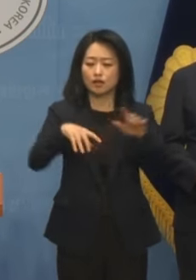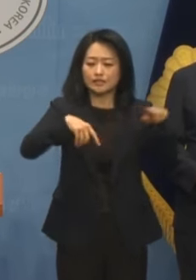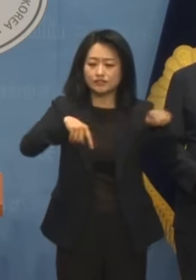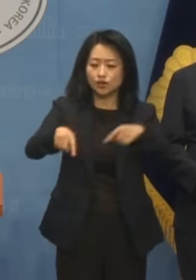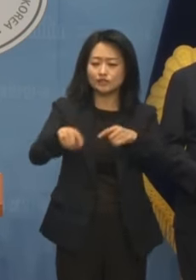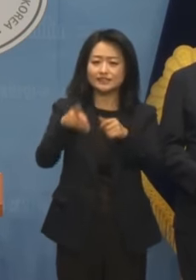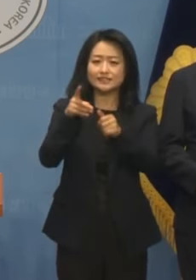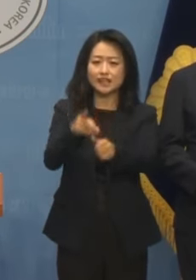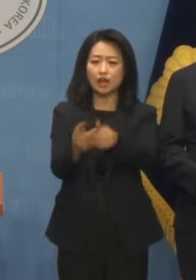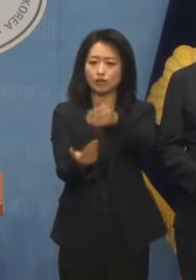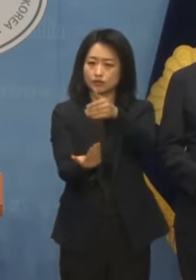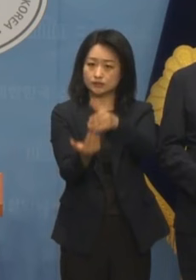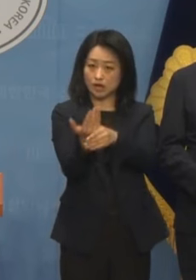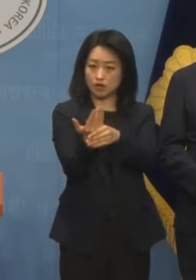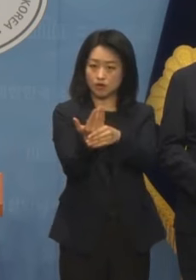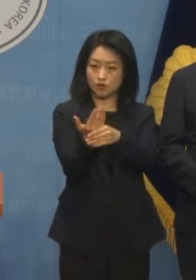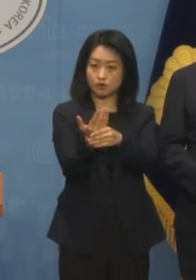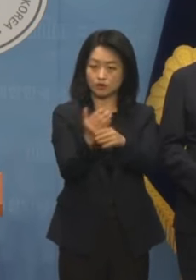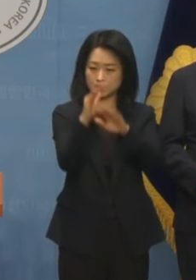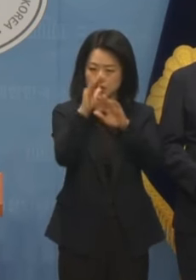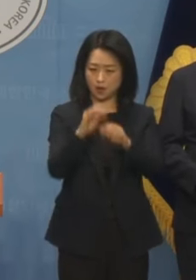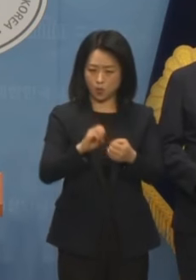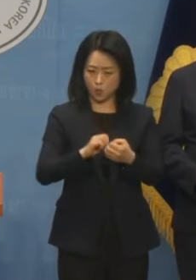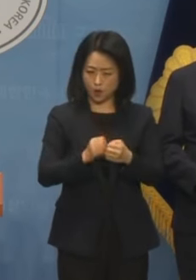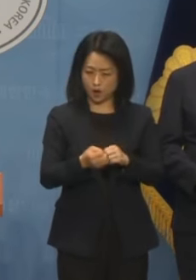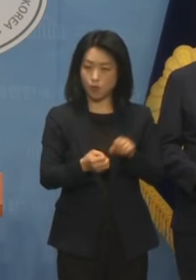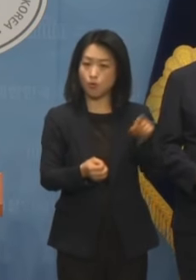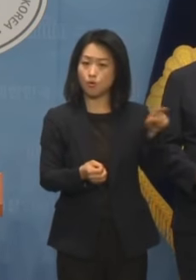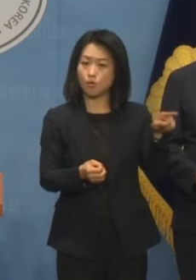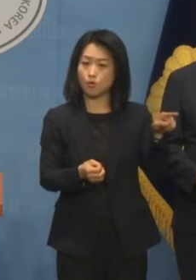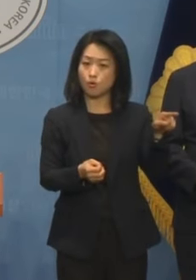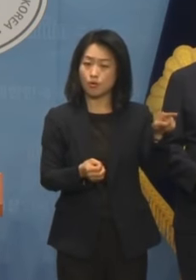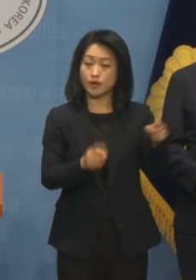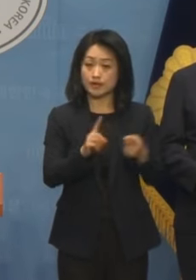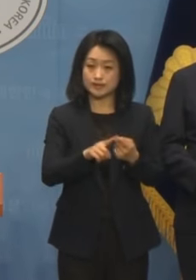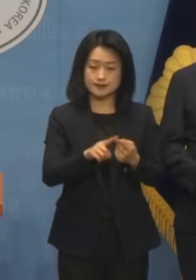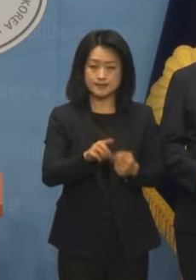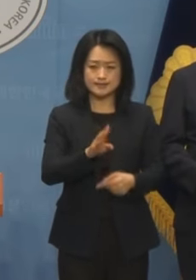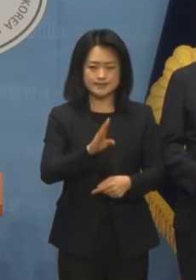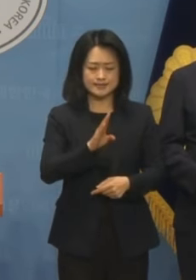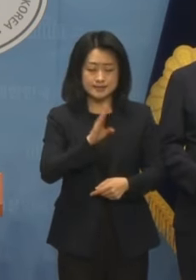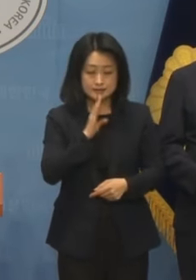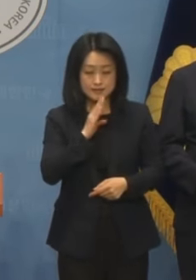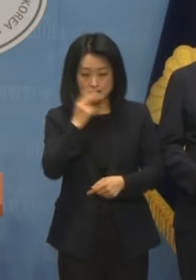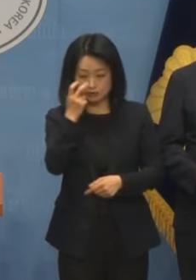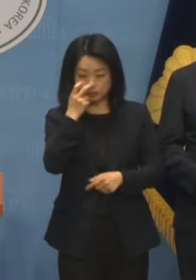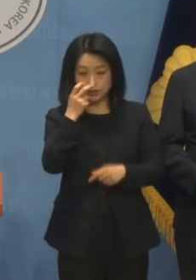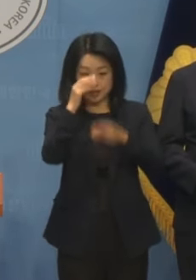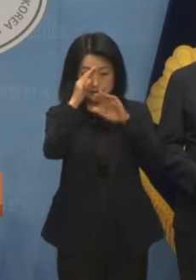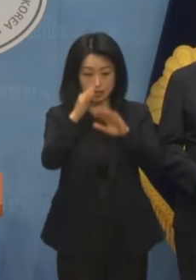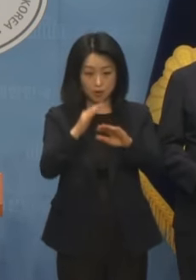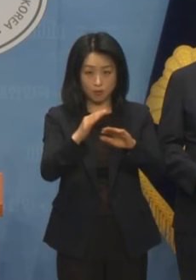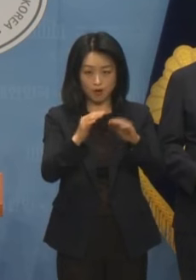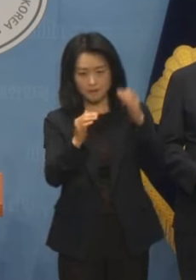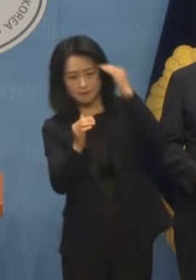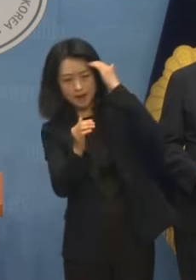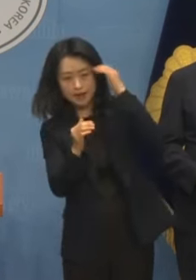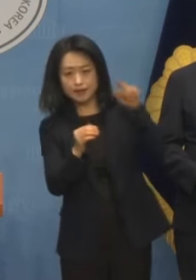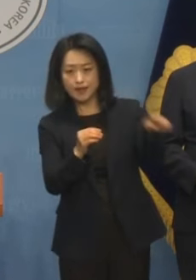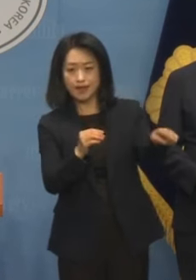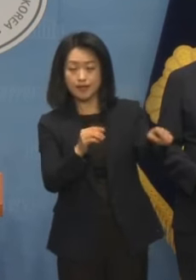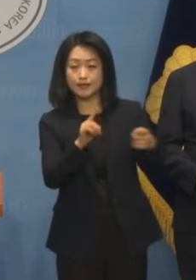사건의 본질을 왜곡하고 진실을 규명하는 것을 가로막는 수사당국의